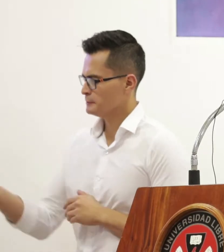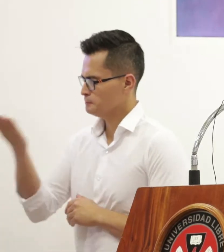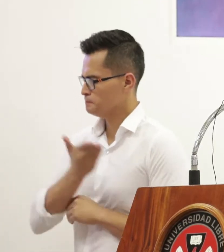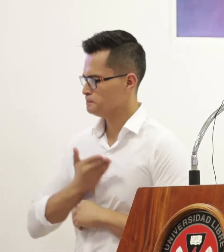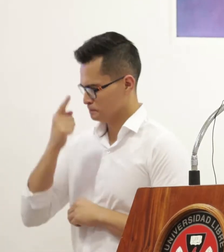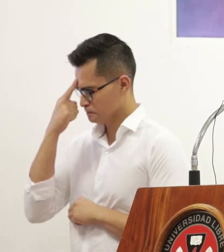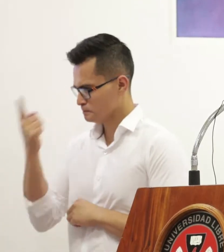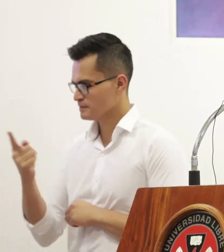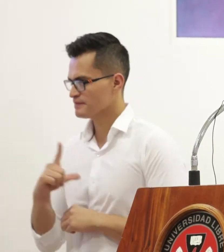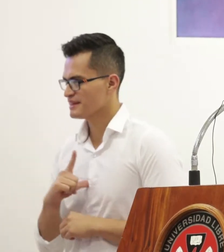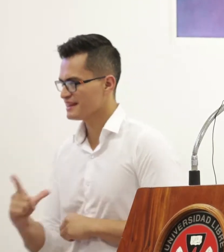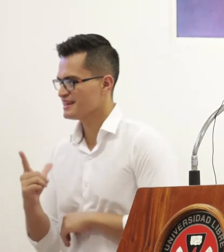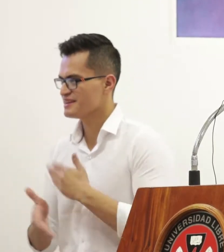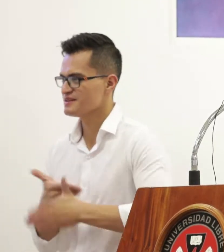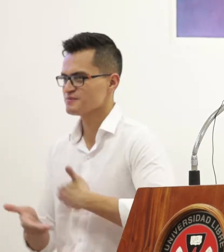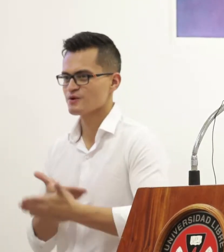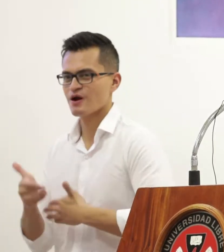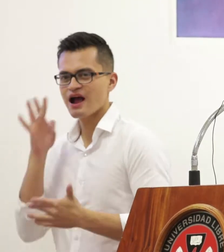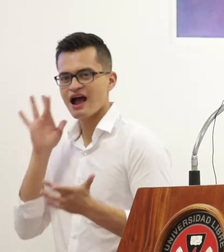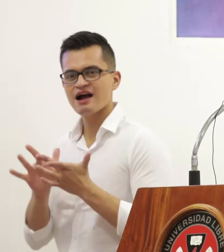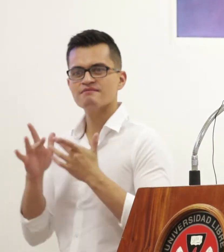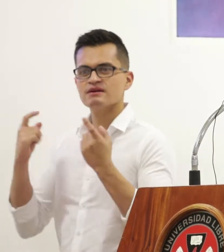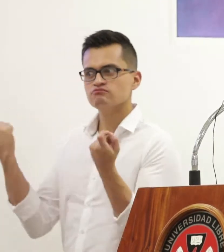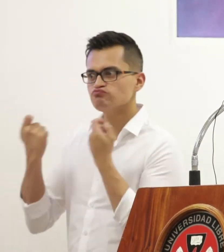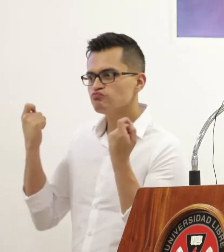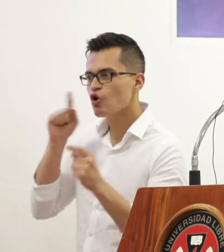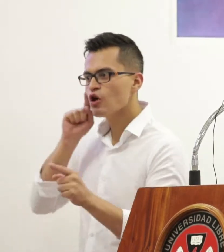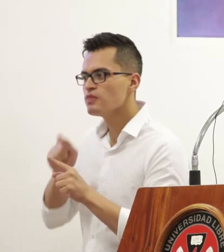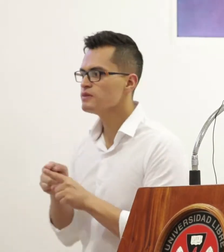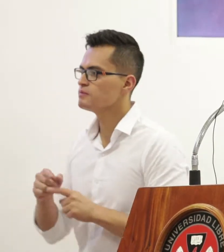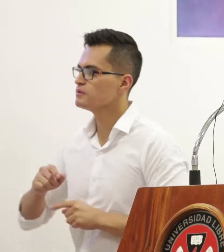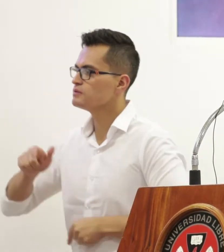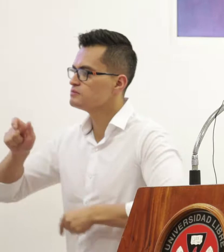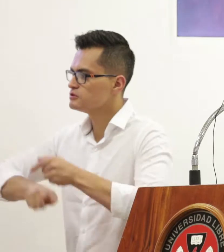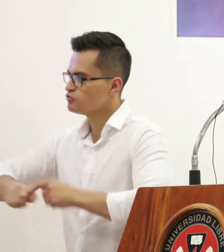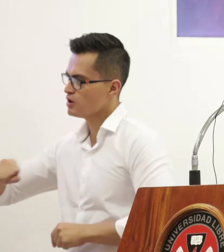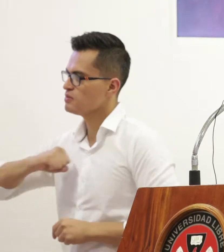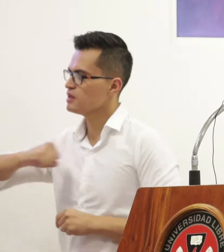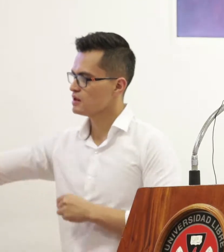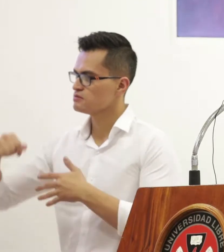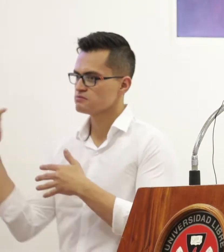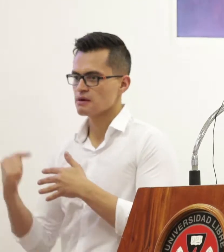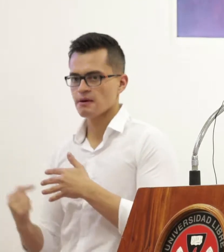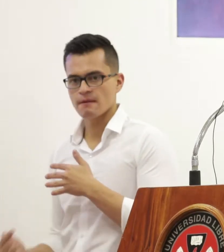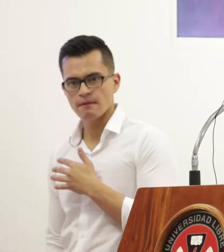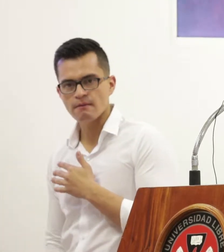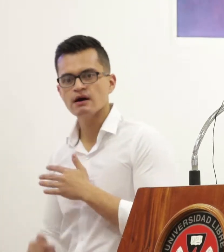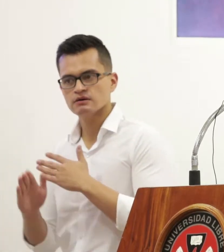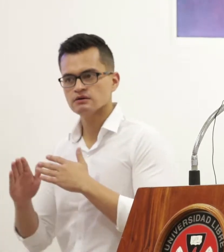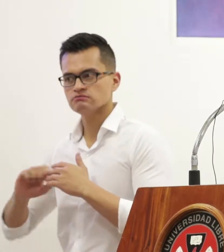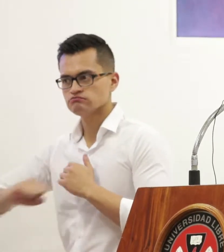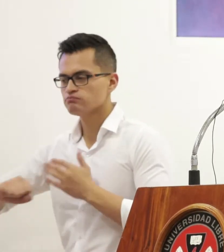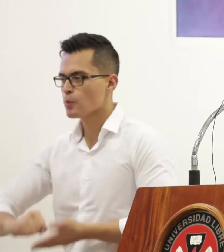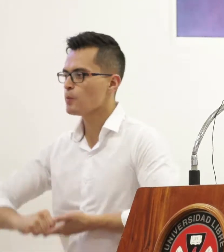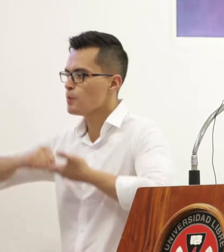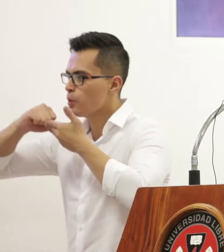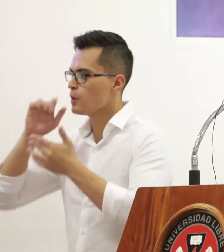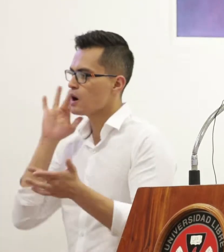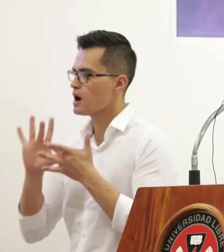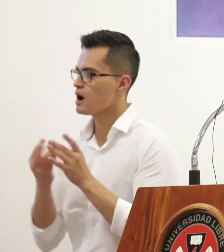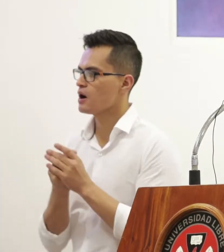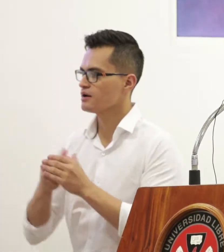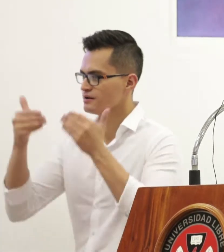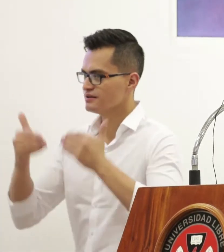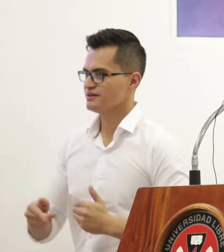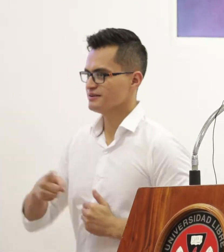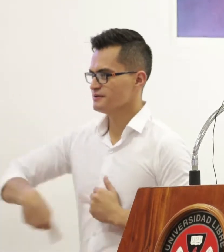líderes precisamente de esta gran campaña por la defensa de los derechos y la inclusión de las personas con discapacidad, lo sufrieron